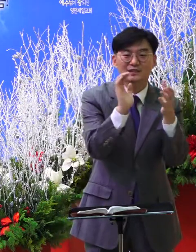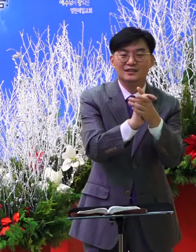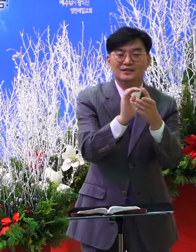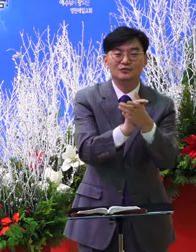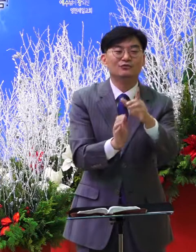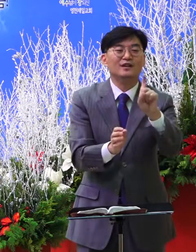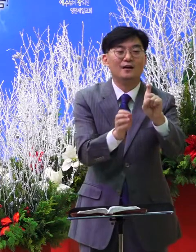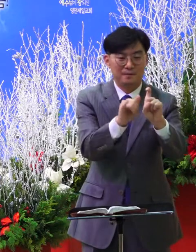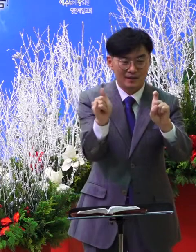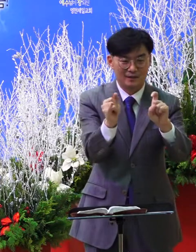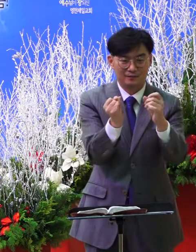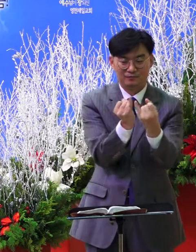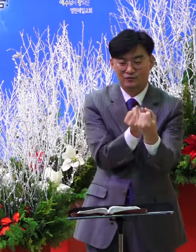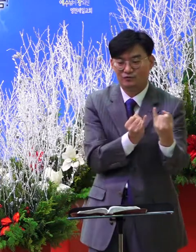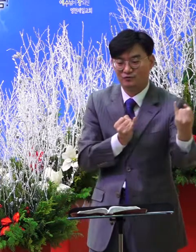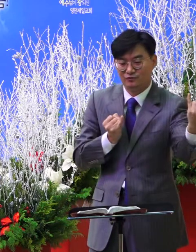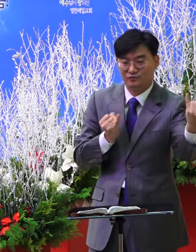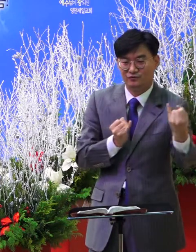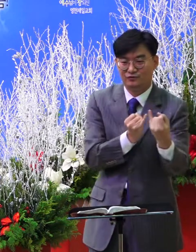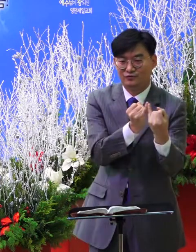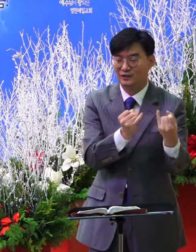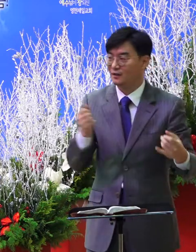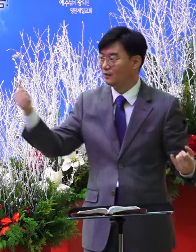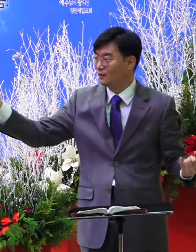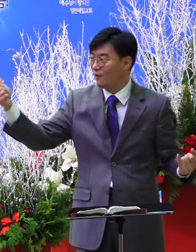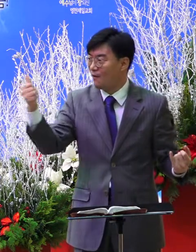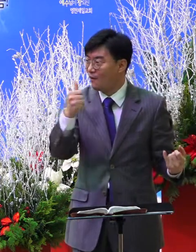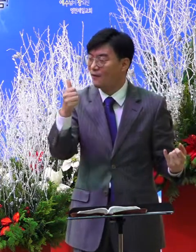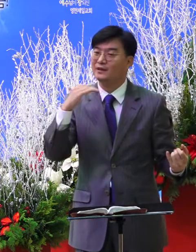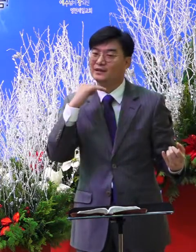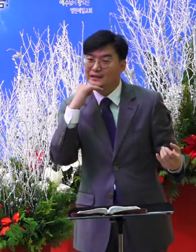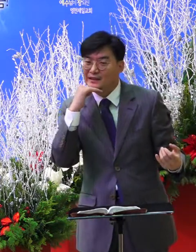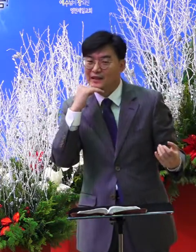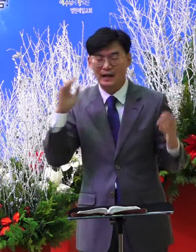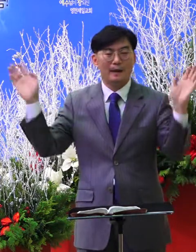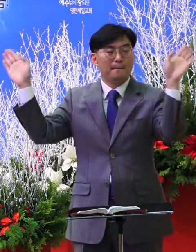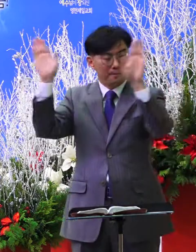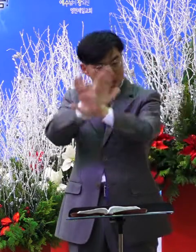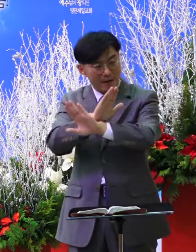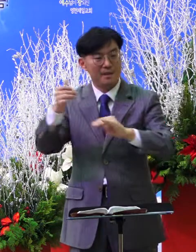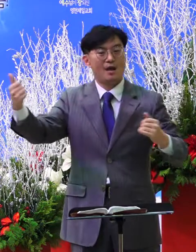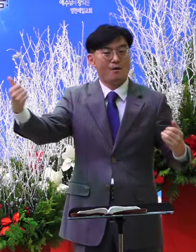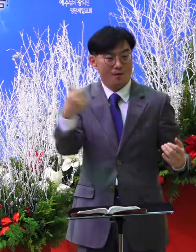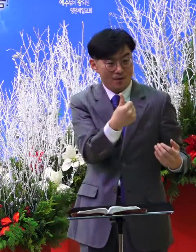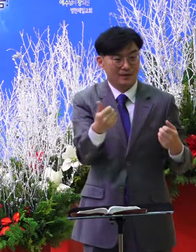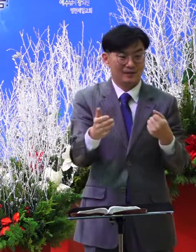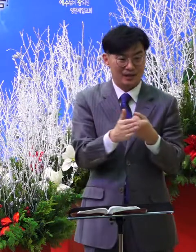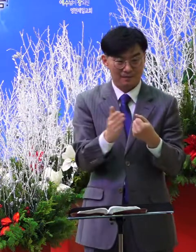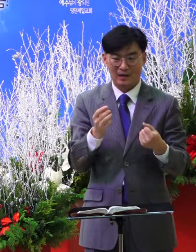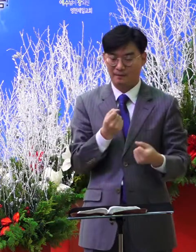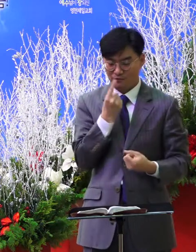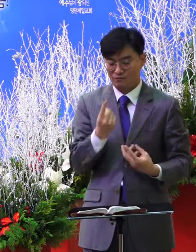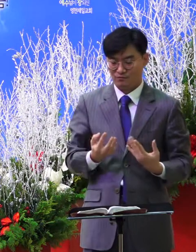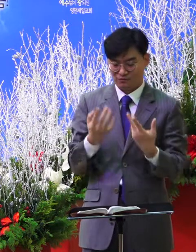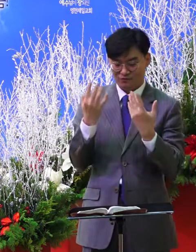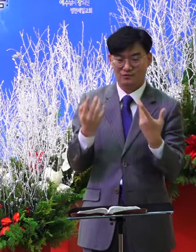기다립니다. 그리고 신랑이 오면 신랑을 영접해서 안으로 모시는 그런 역할을 했다고